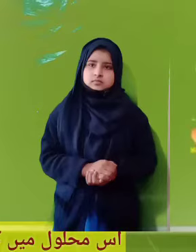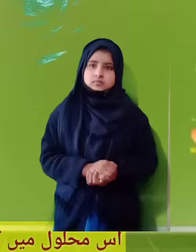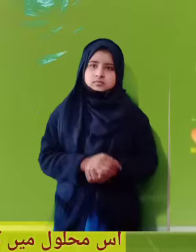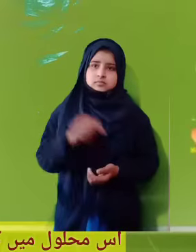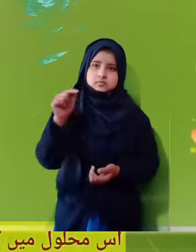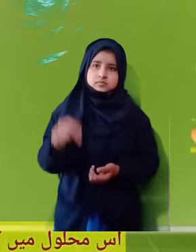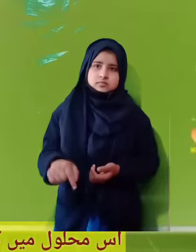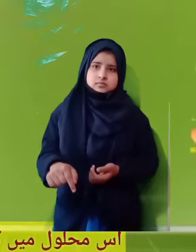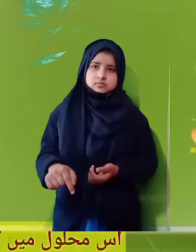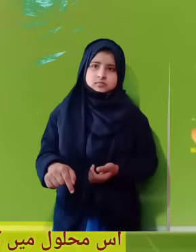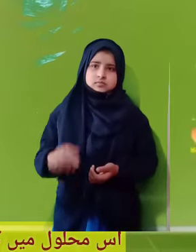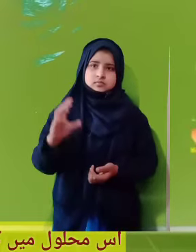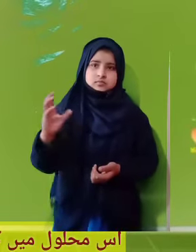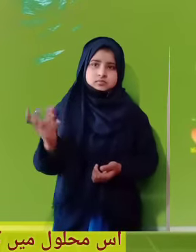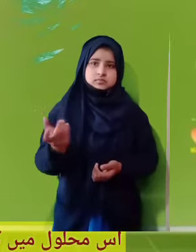इस